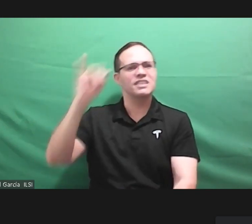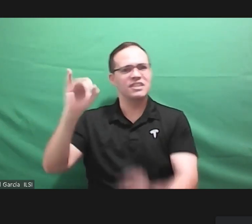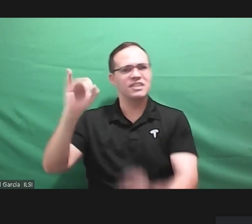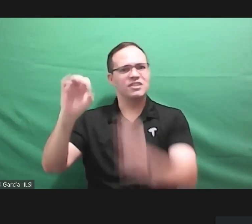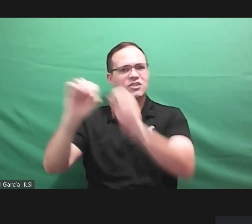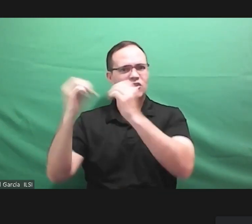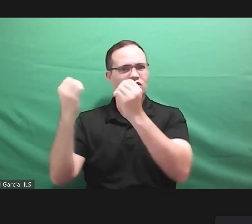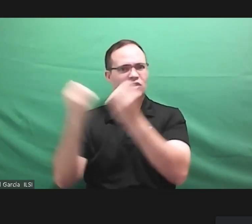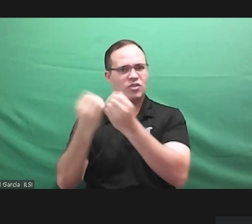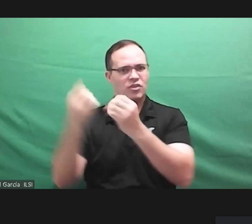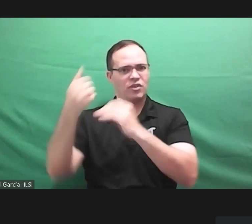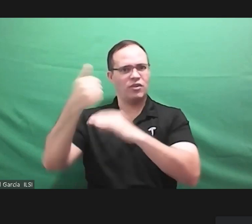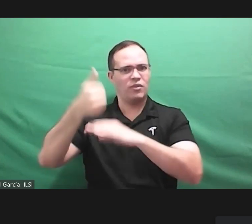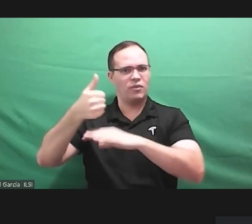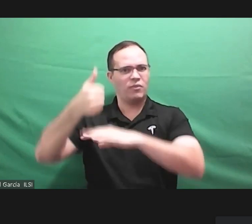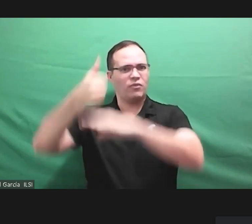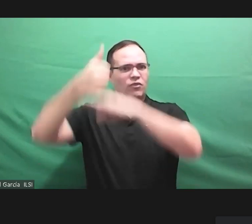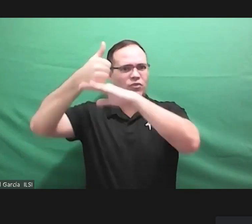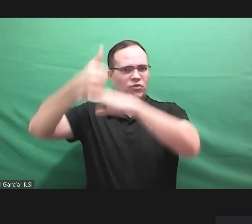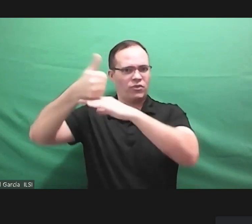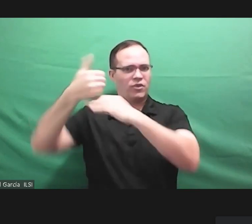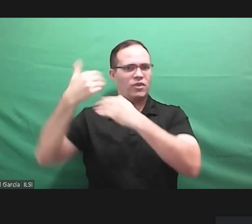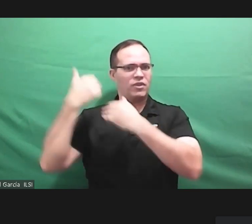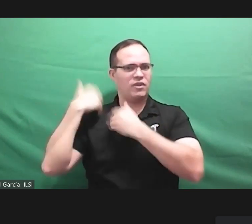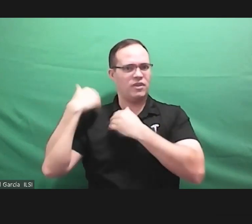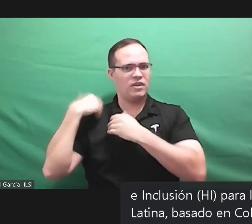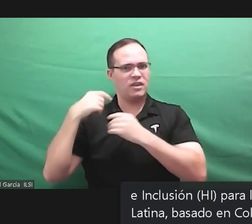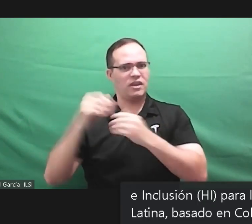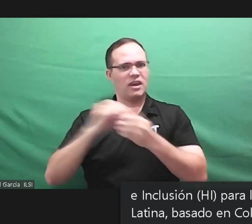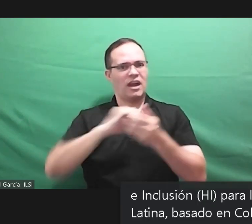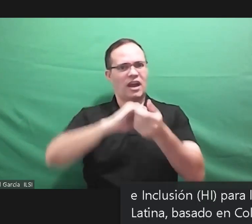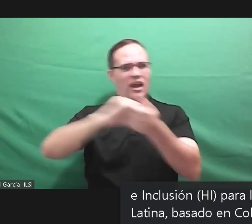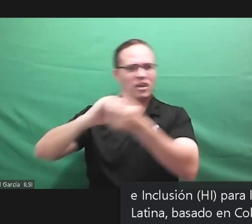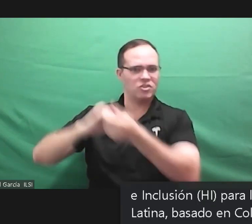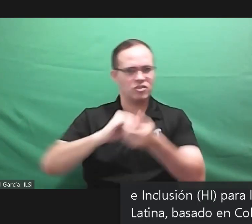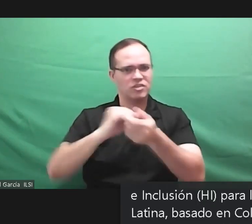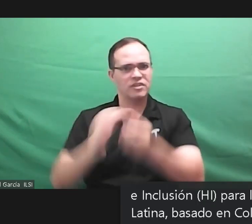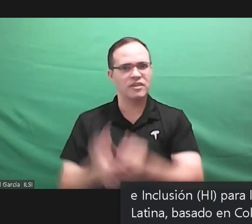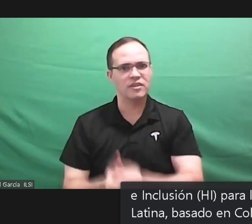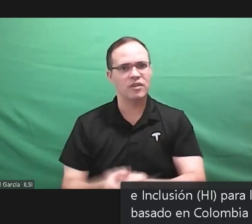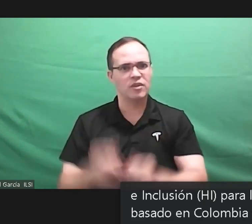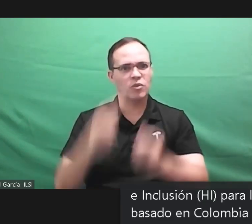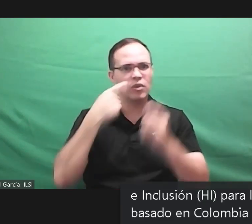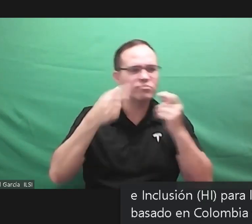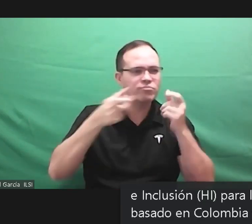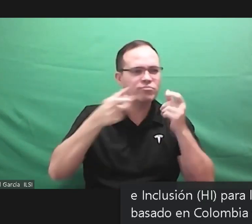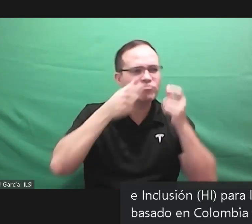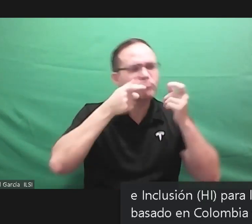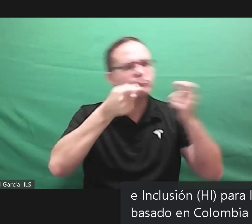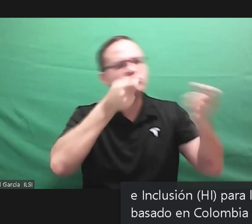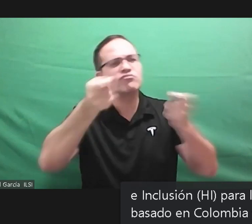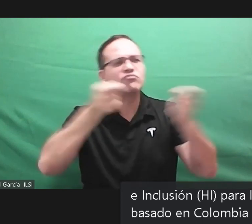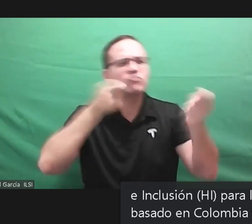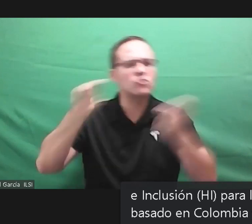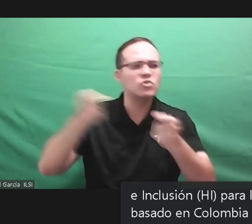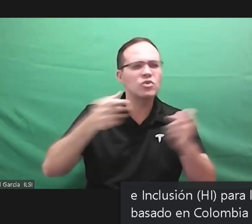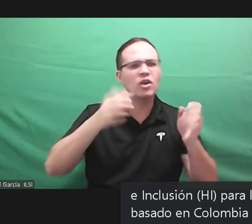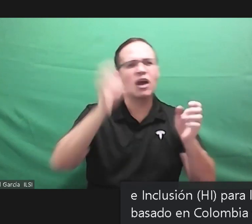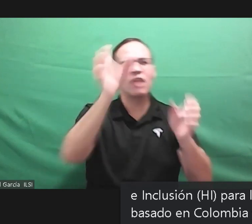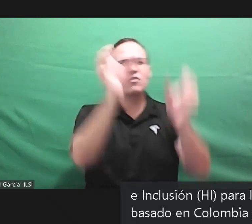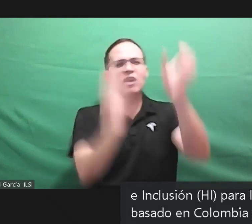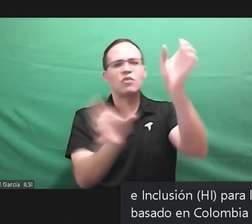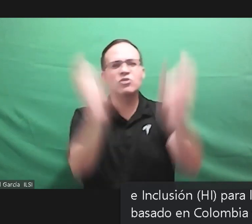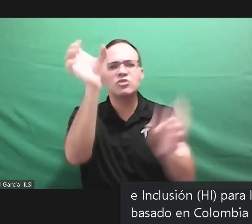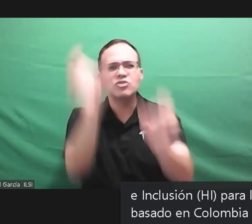lo que es MIL, que es Monitoring, Evaluation, Accountability and Learning, que quiere decir monitoreo, evaluación, rendición